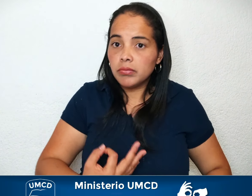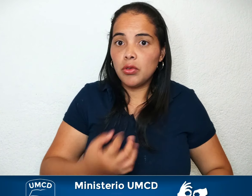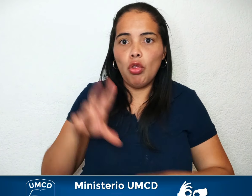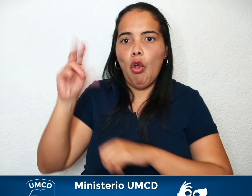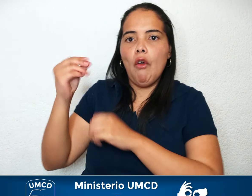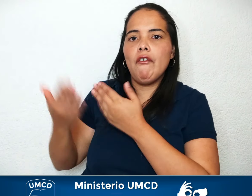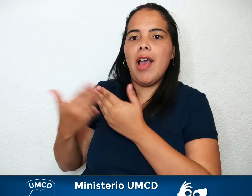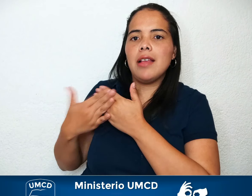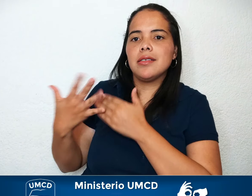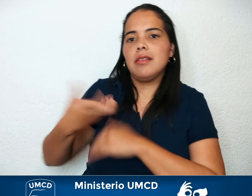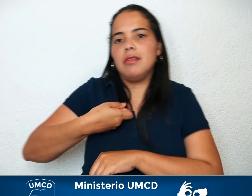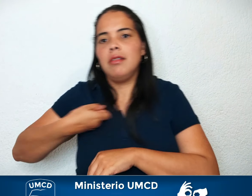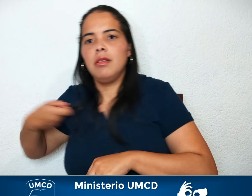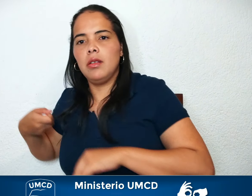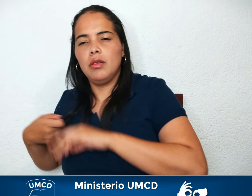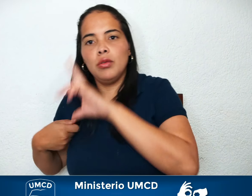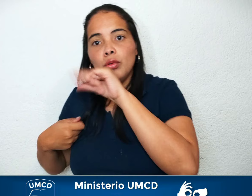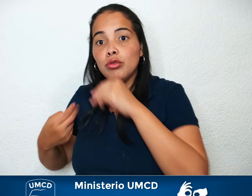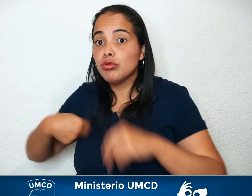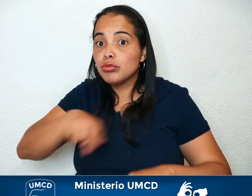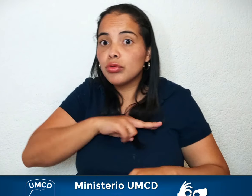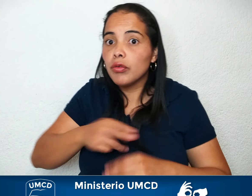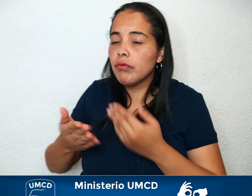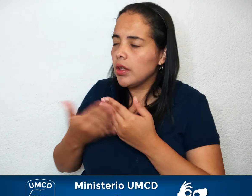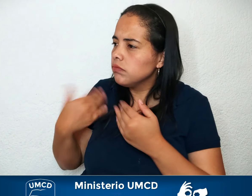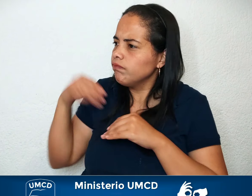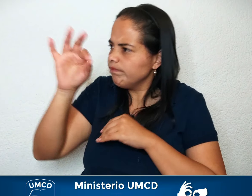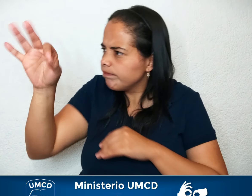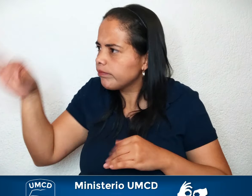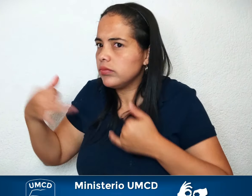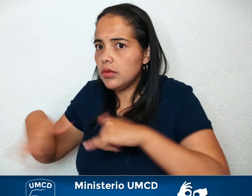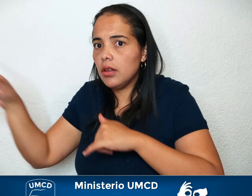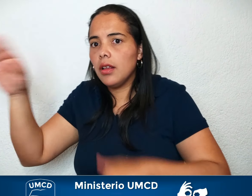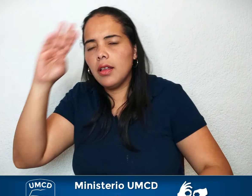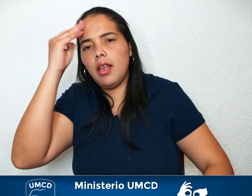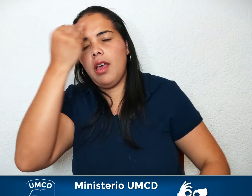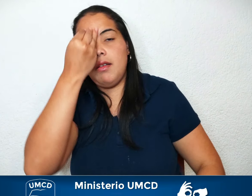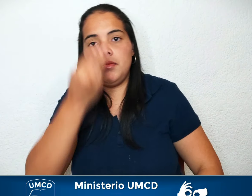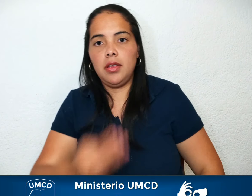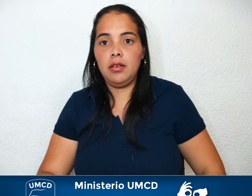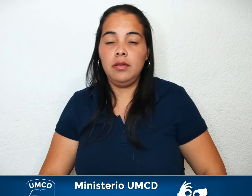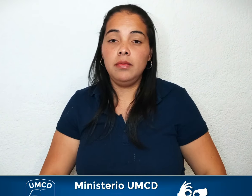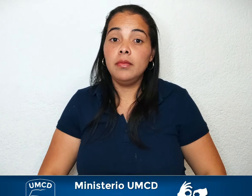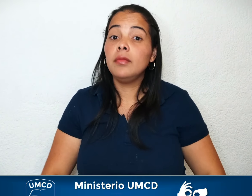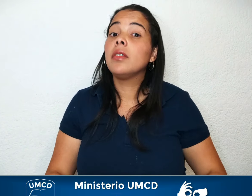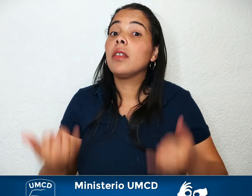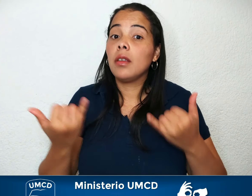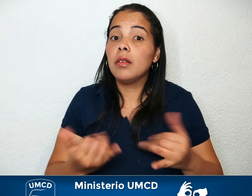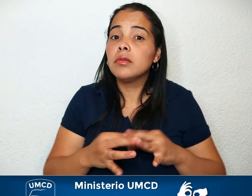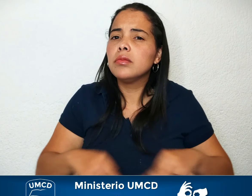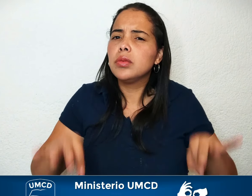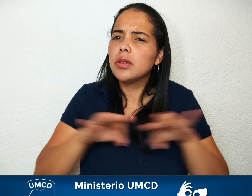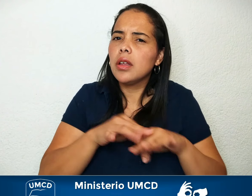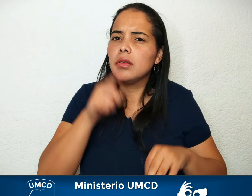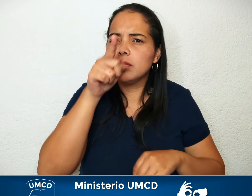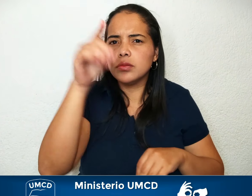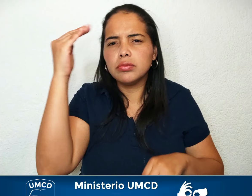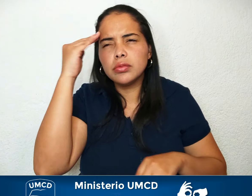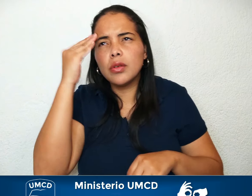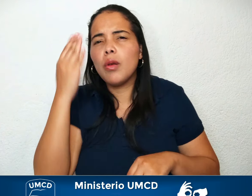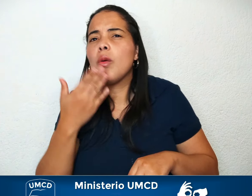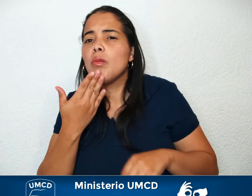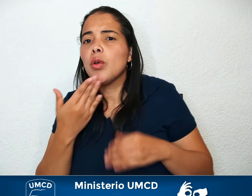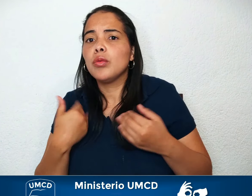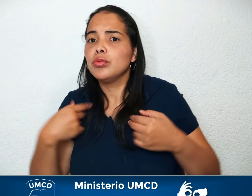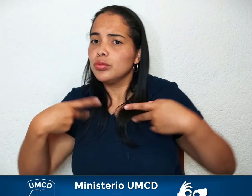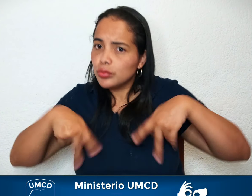la oscuridad y la corrupción está entrando también actualmente en nuestras iglesias. Debemos ser enfáticos en la